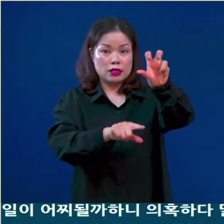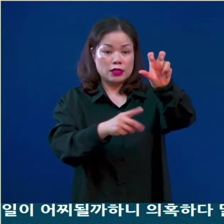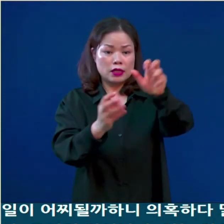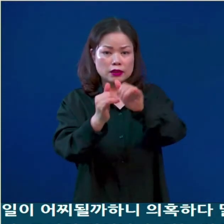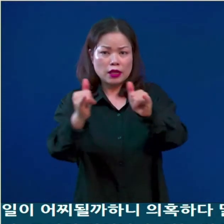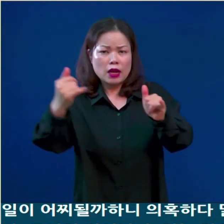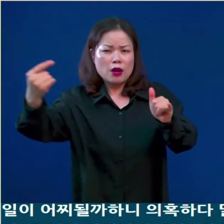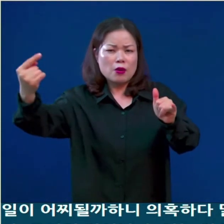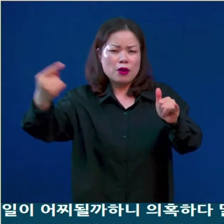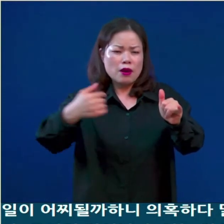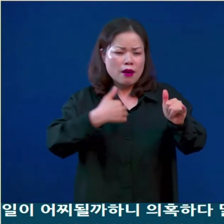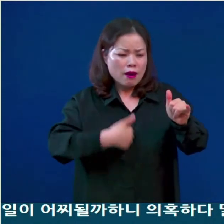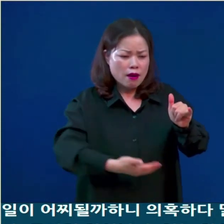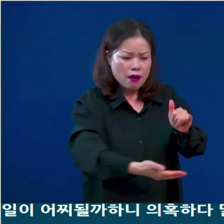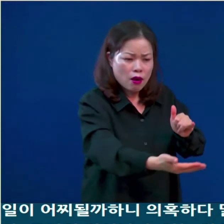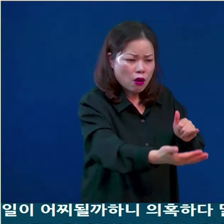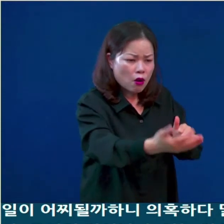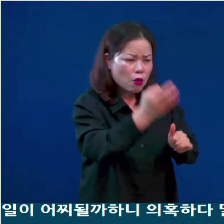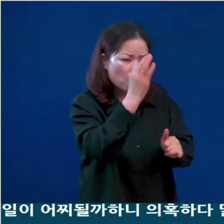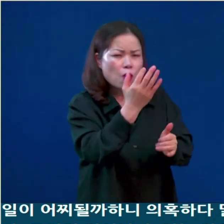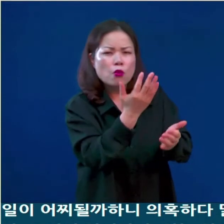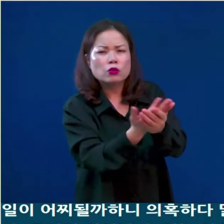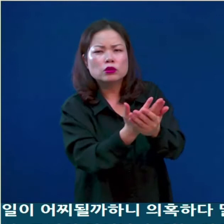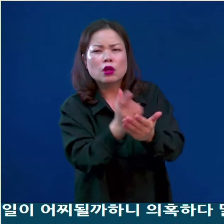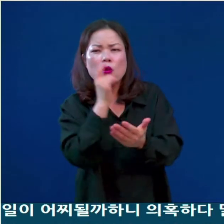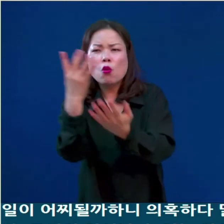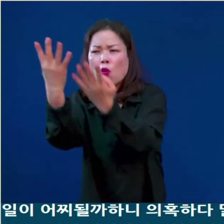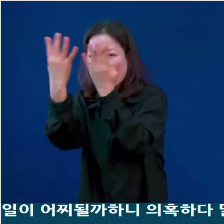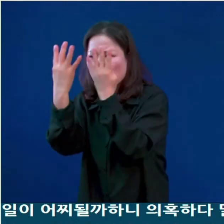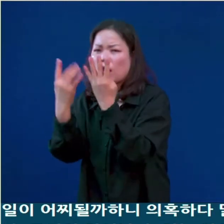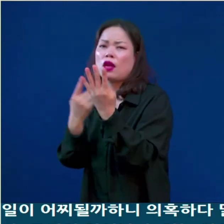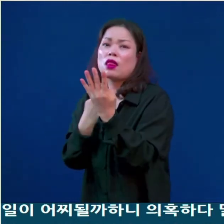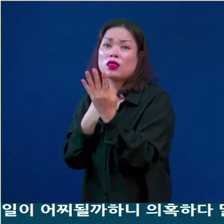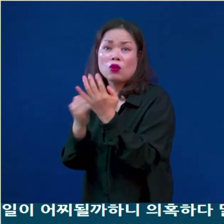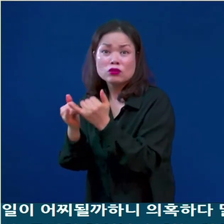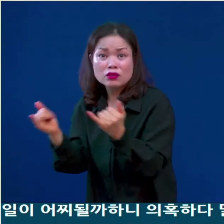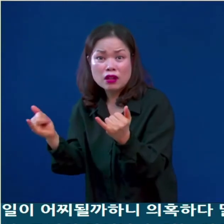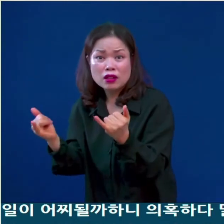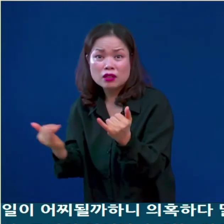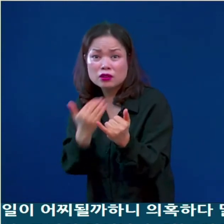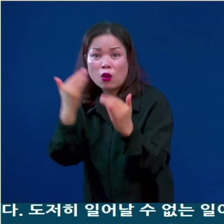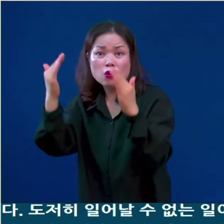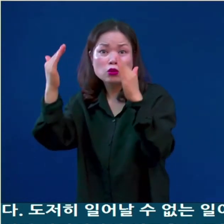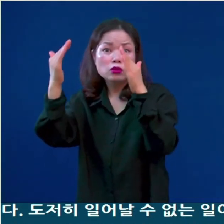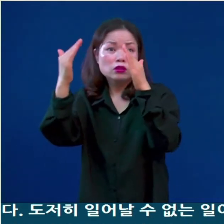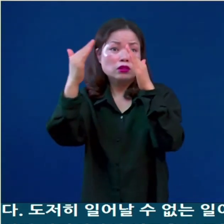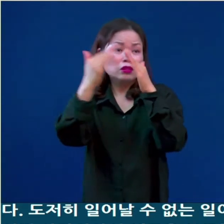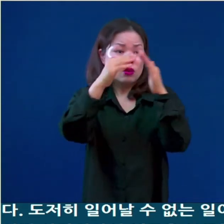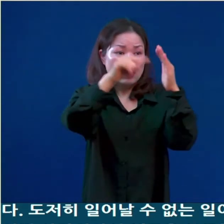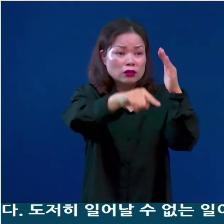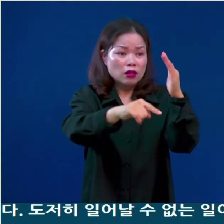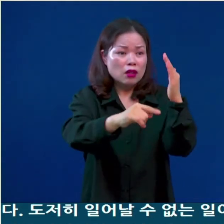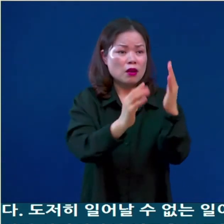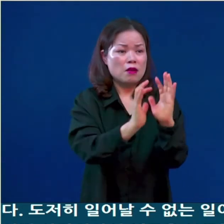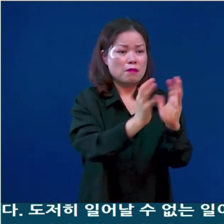사람이 와서 알리되 보소서 옥에 가두었던 사람들이 성전에 서서